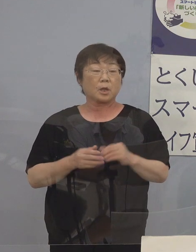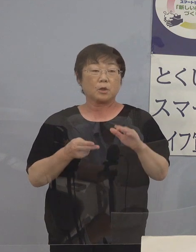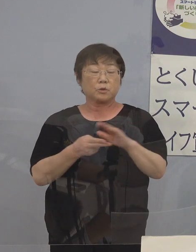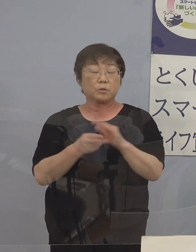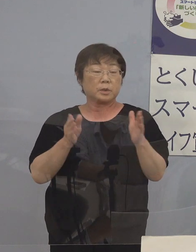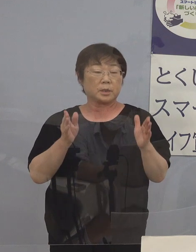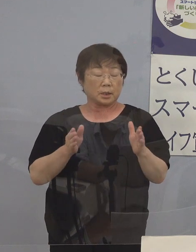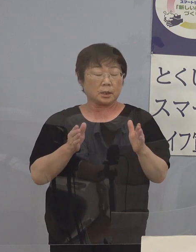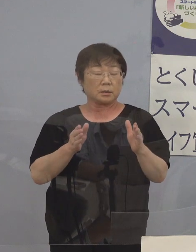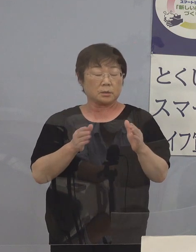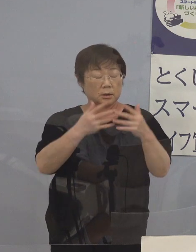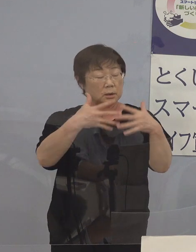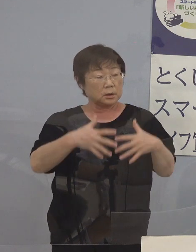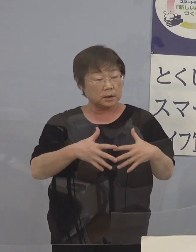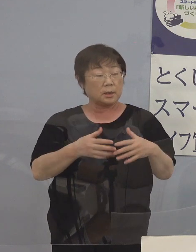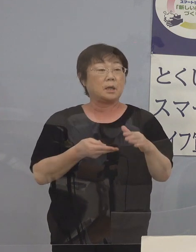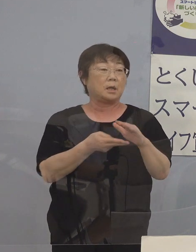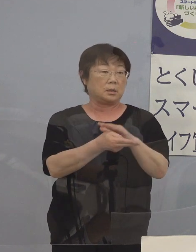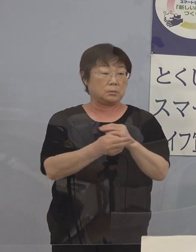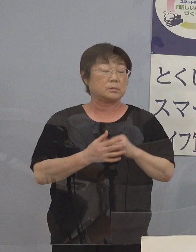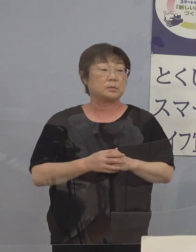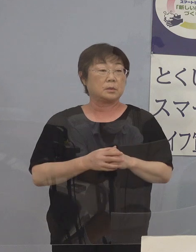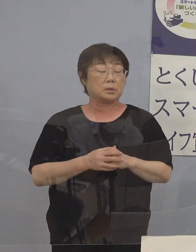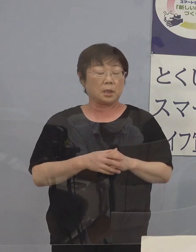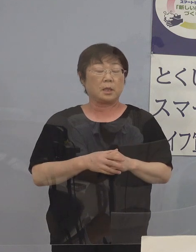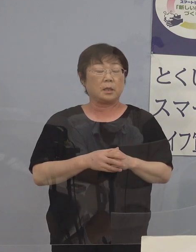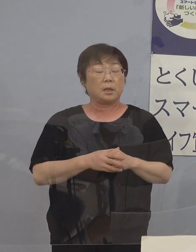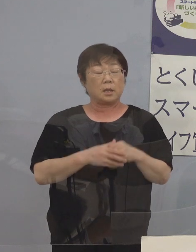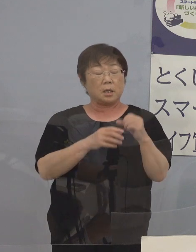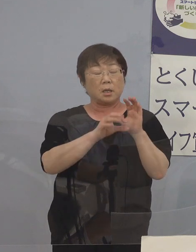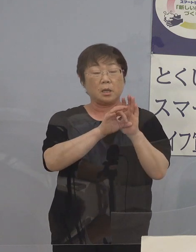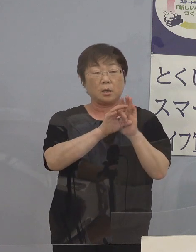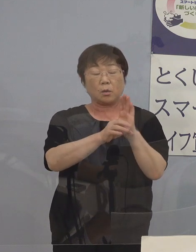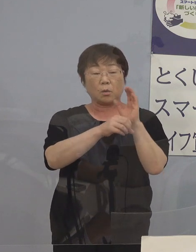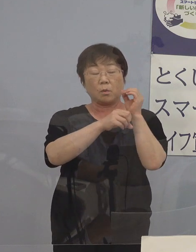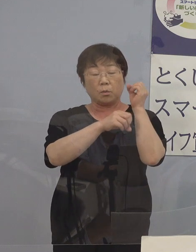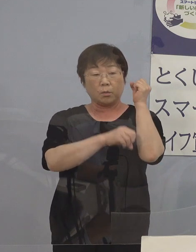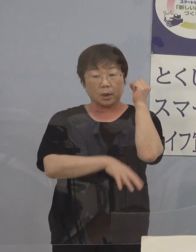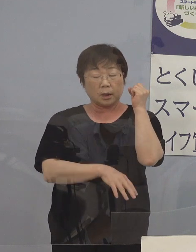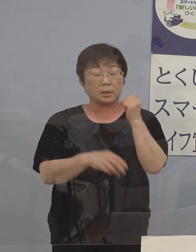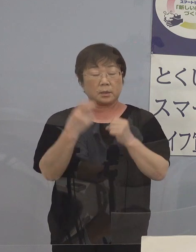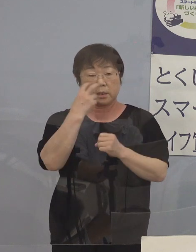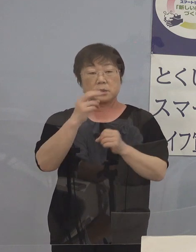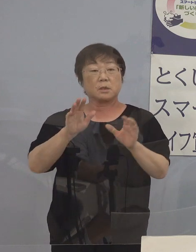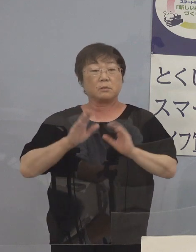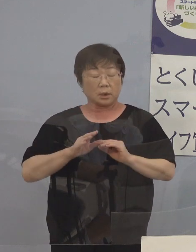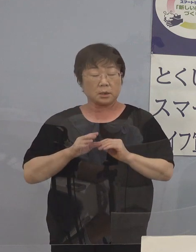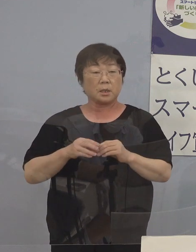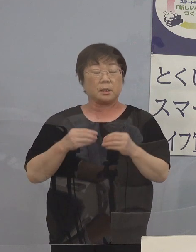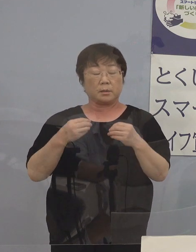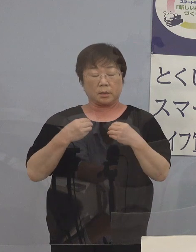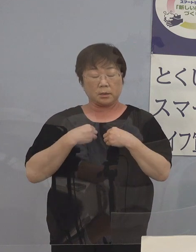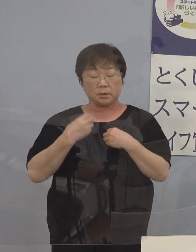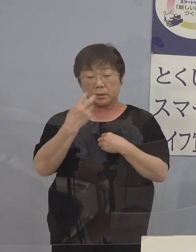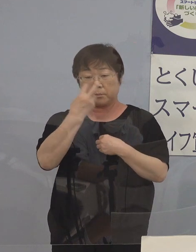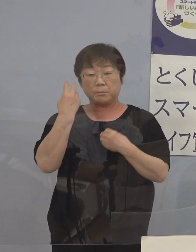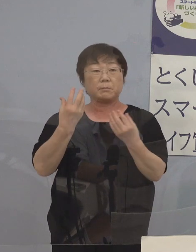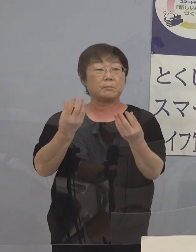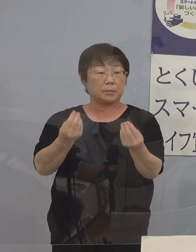入院機関の方に入られる。でそこで抗原検査をして陽性という形になり